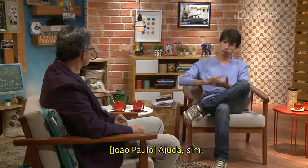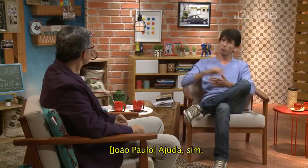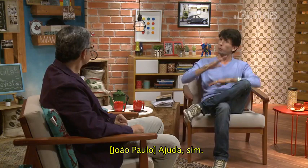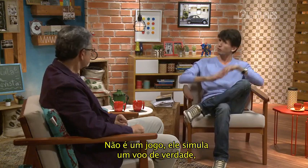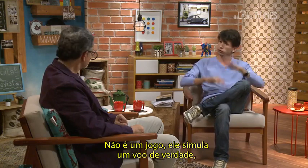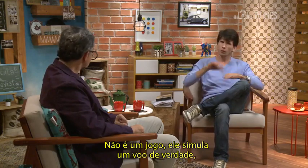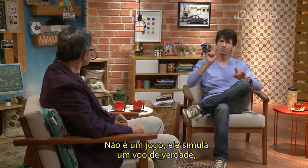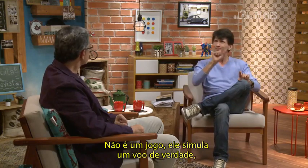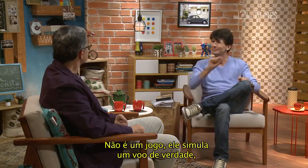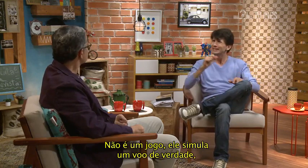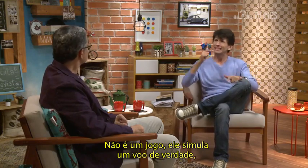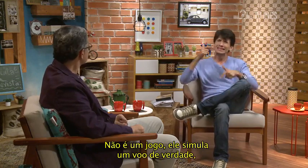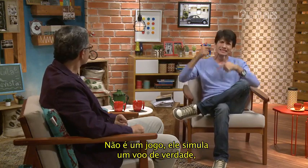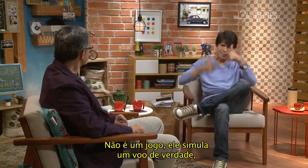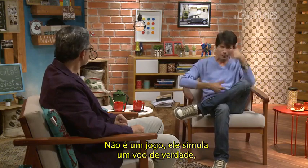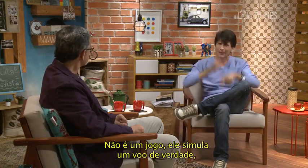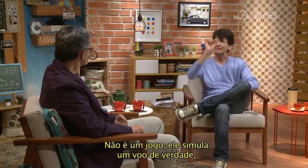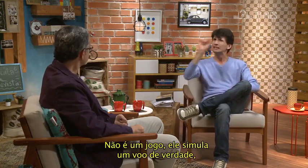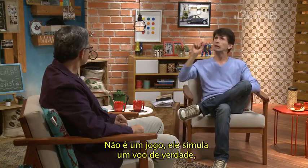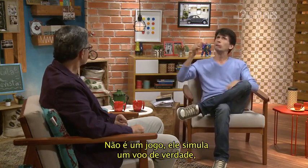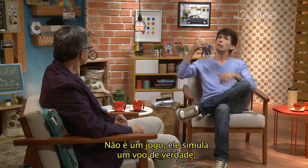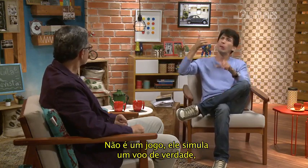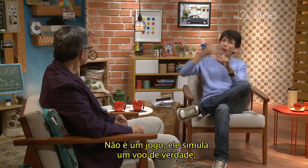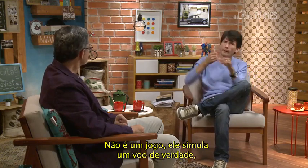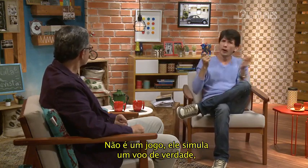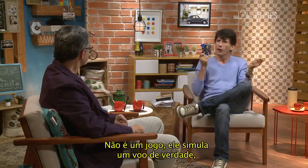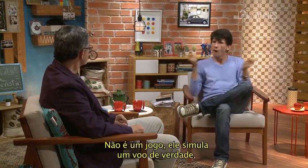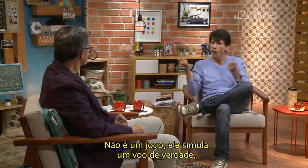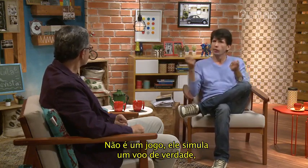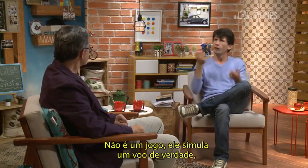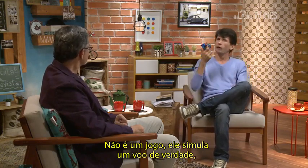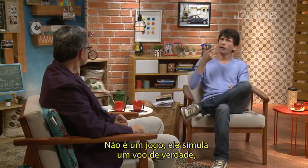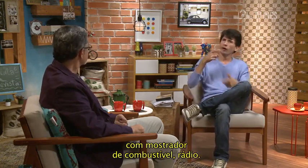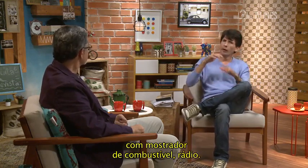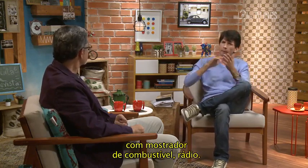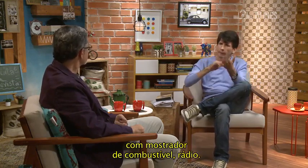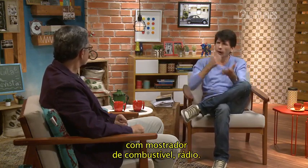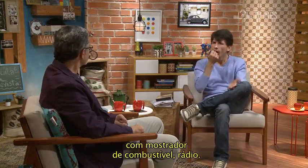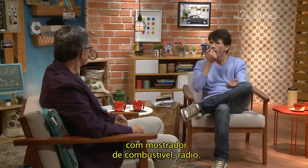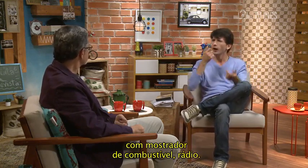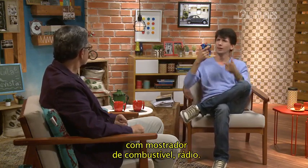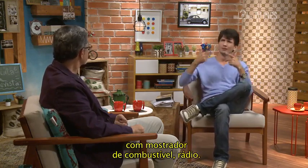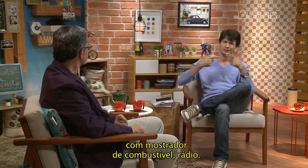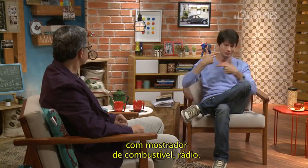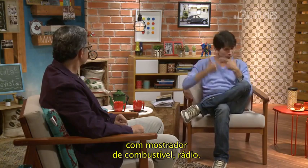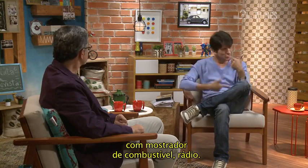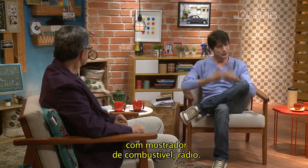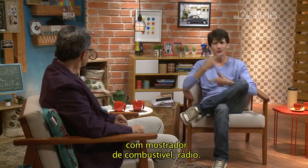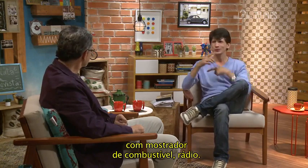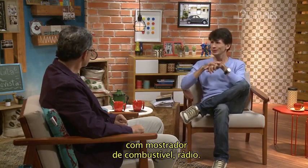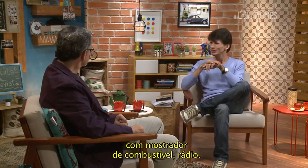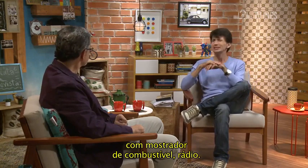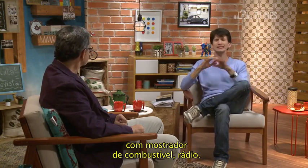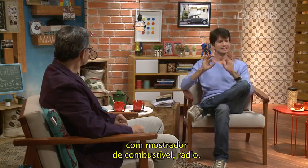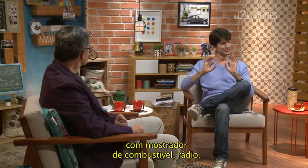não é um jogo ele simula um voo de verdade com um mostrador de combustível rádio